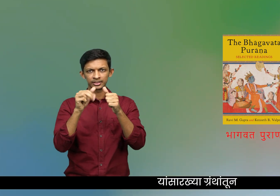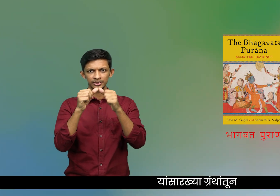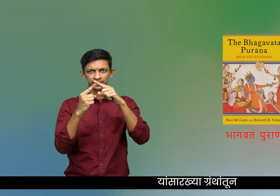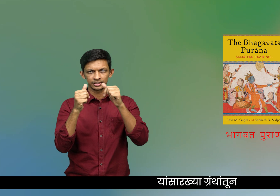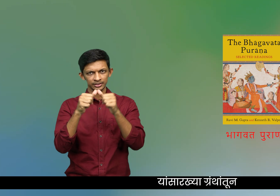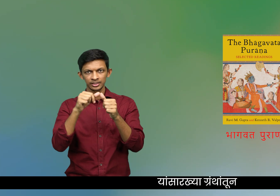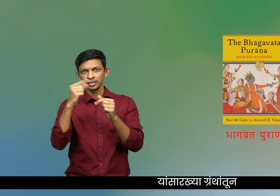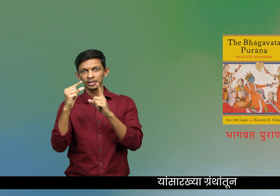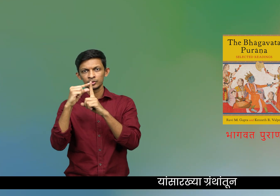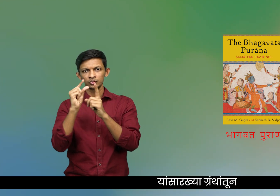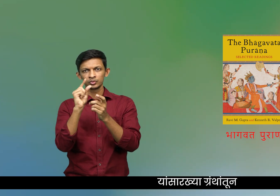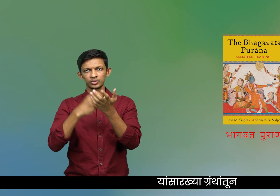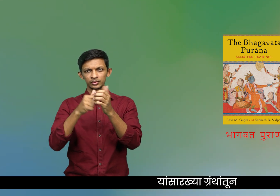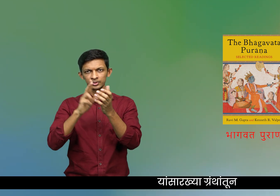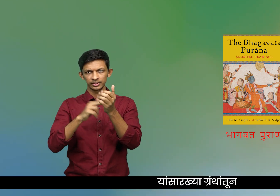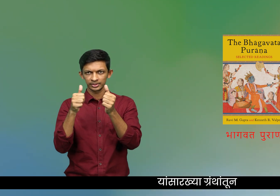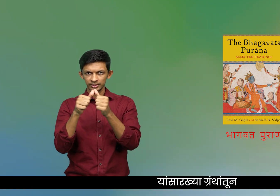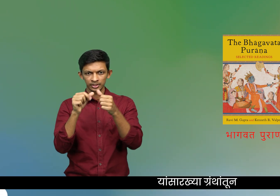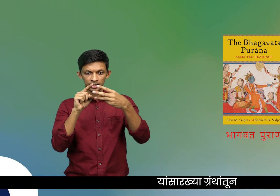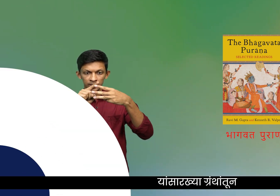यासारख्या ग्रंथातून